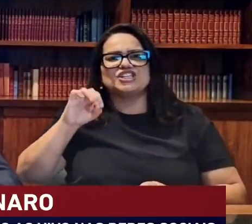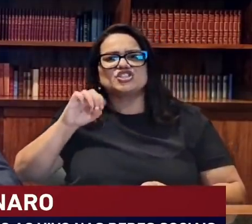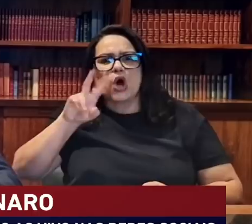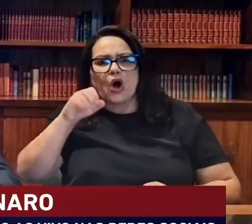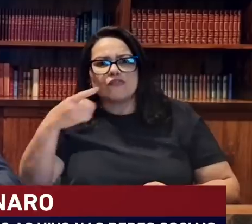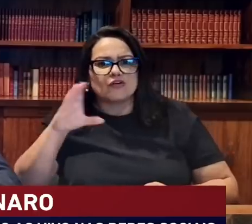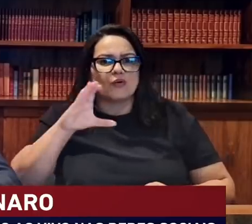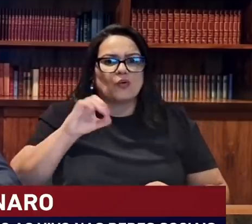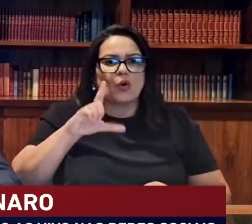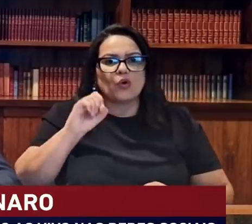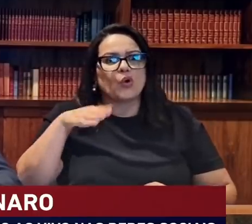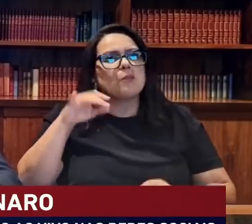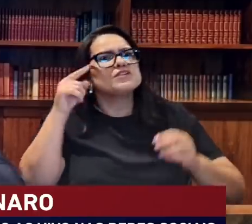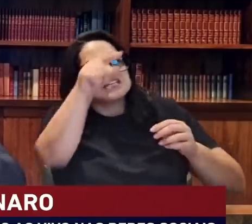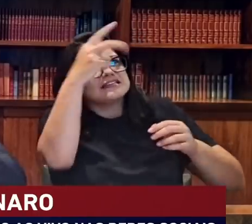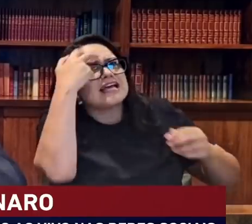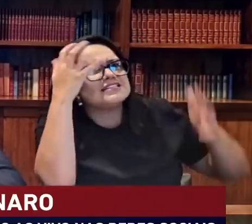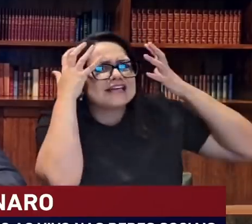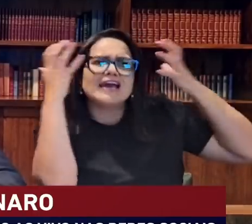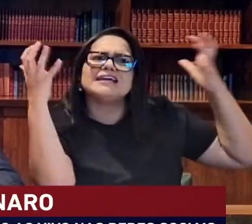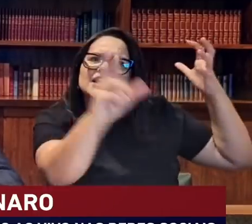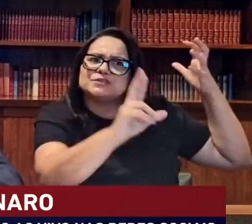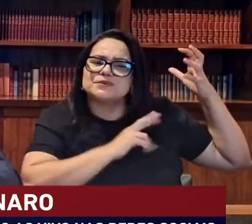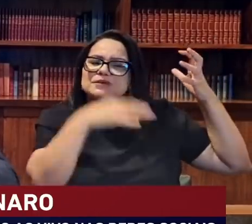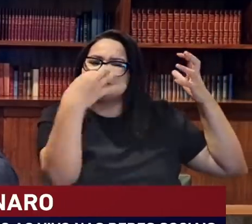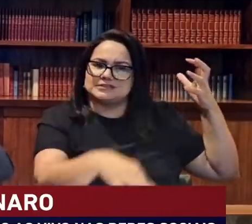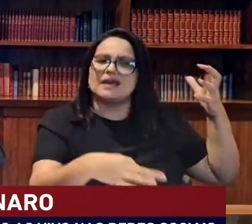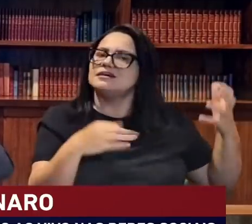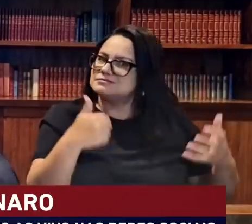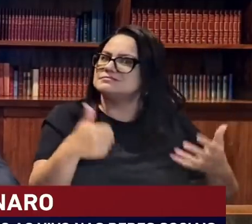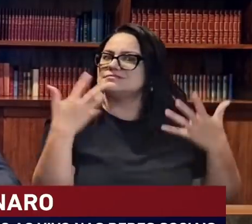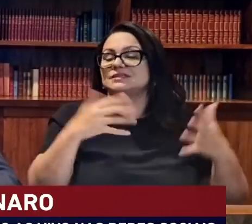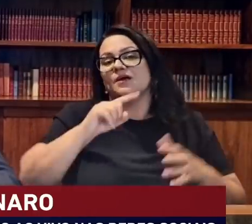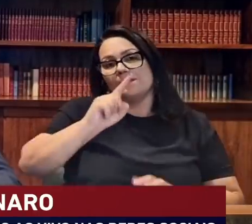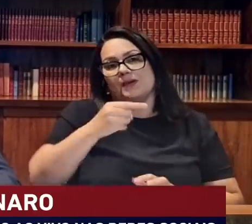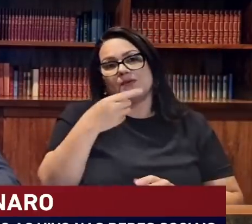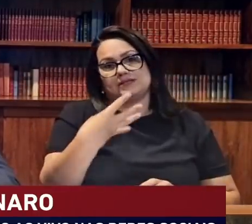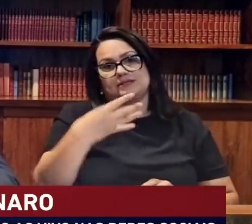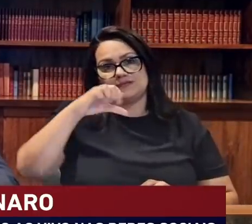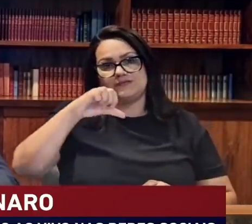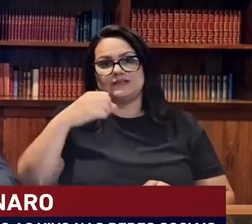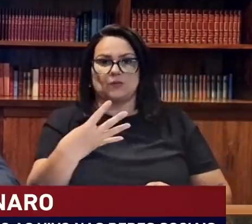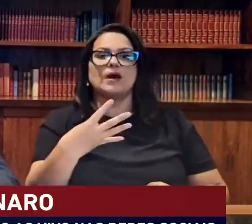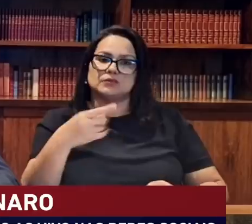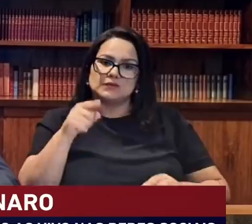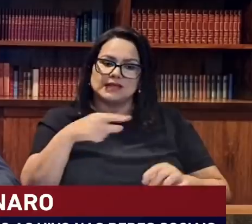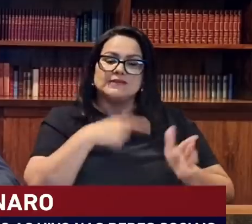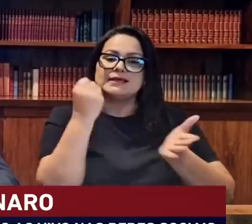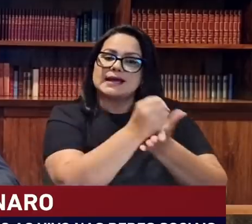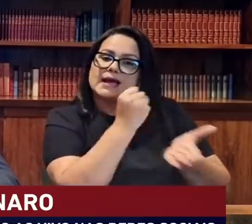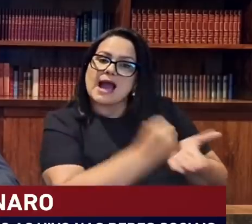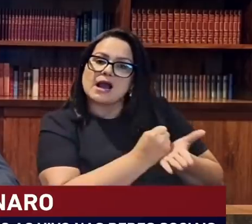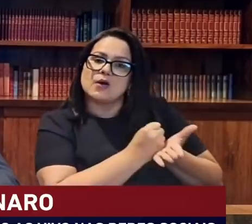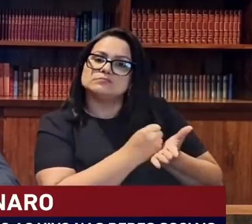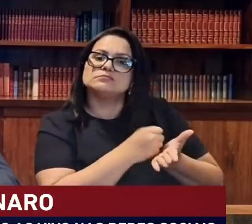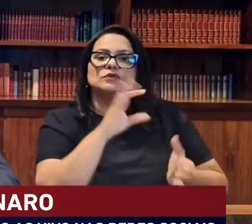aqui, hein? Essa cabeça grande aí tem coisa dentro, hein? Então, em 1494, Tratado de Tordesilhas. Exato. Pode falar